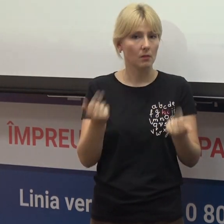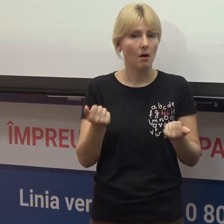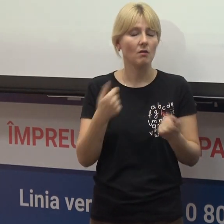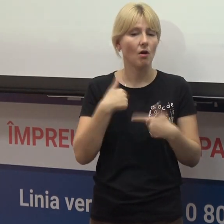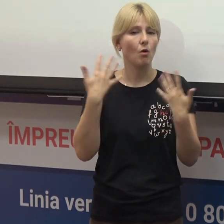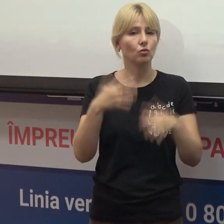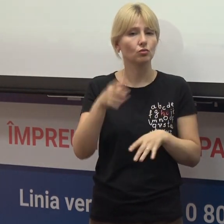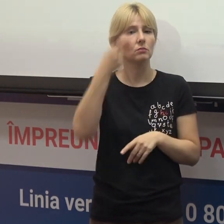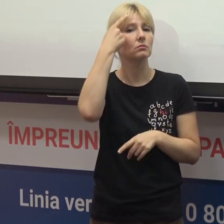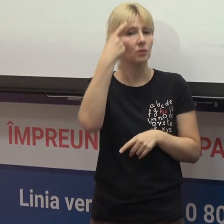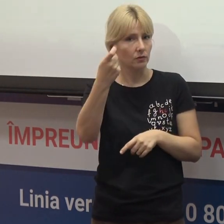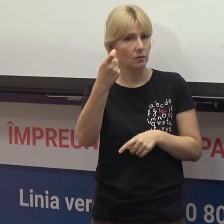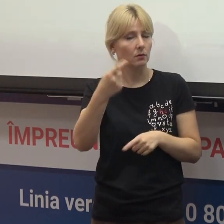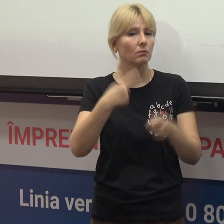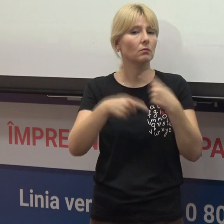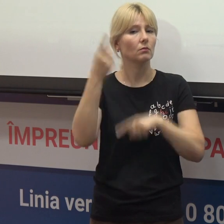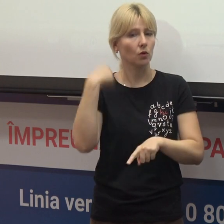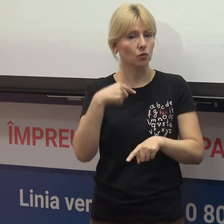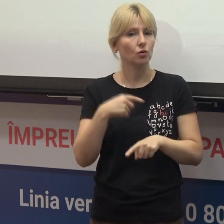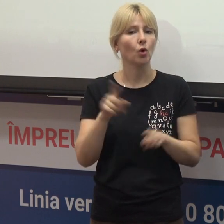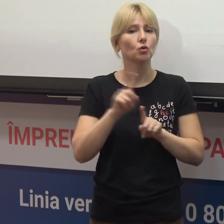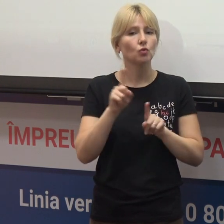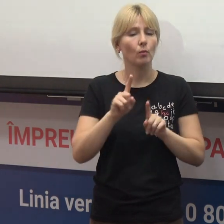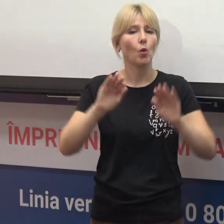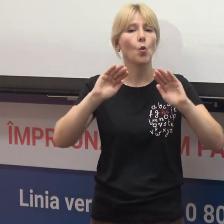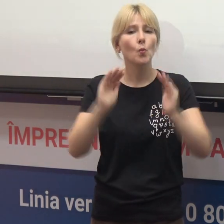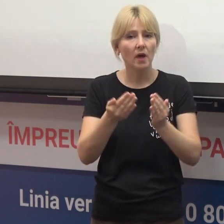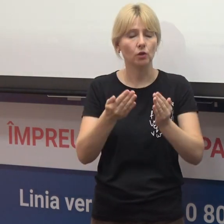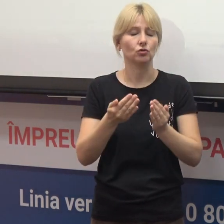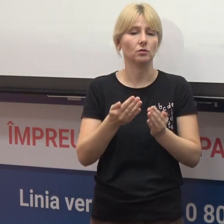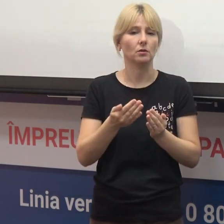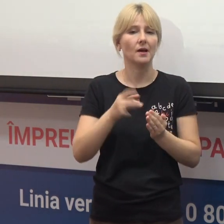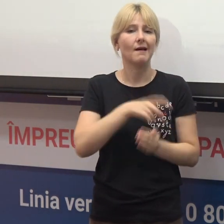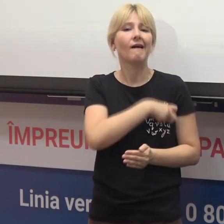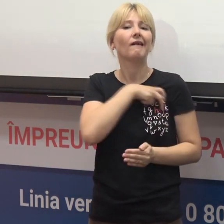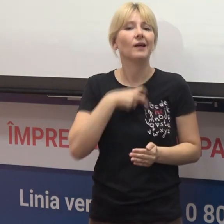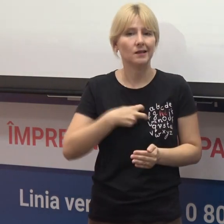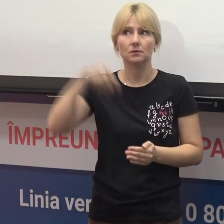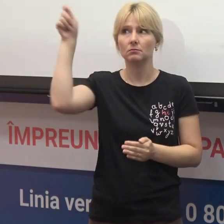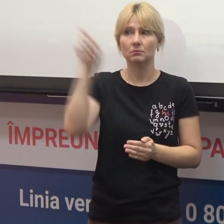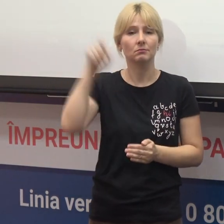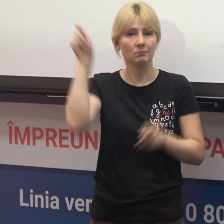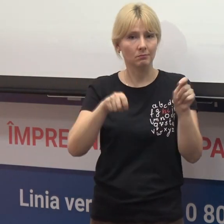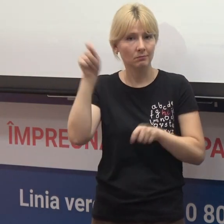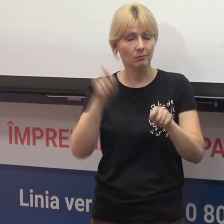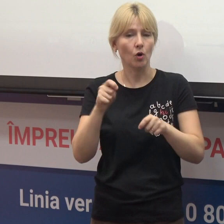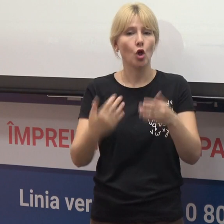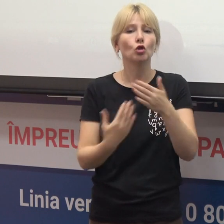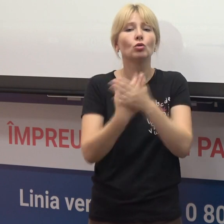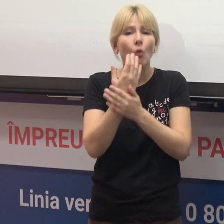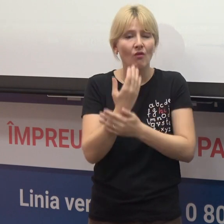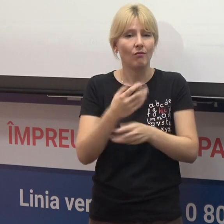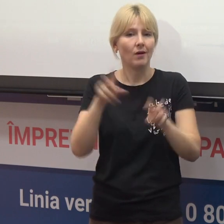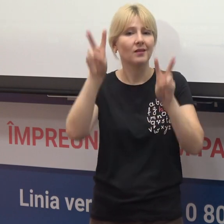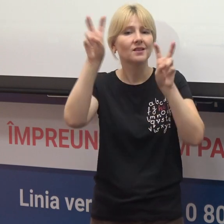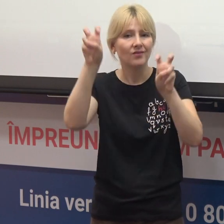menționat domnul secretar de stat, vă zic, în scopul diminuării riscului de import al noilor tulpini sau